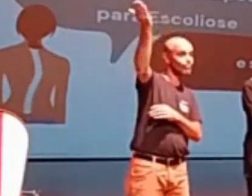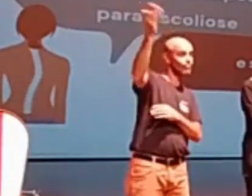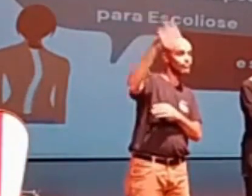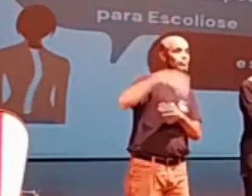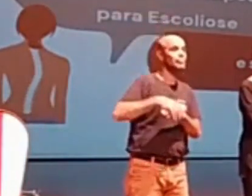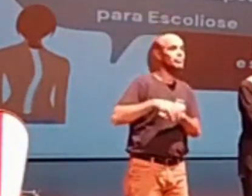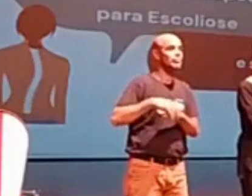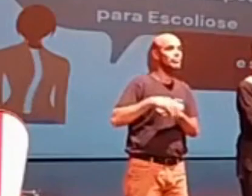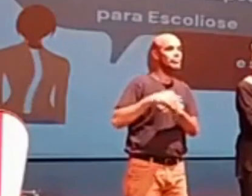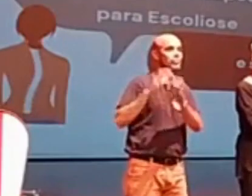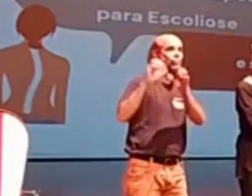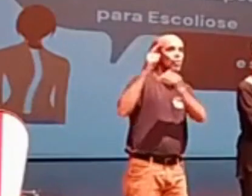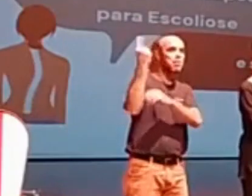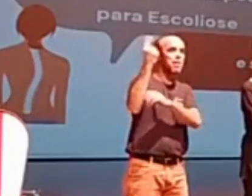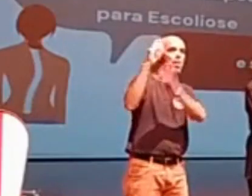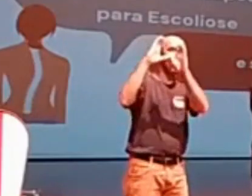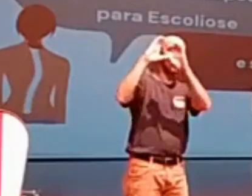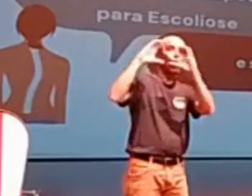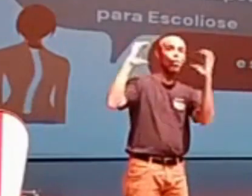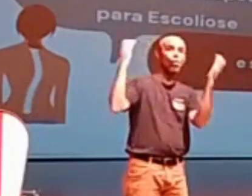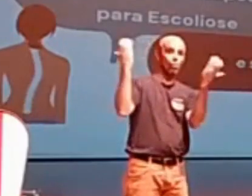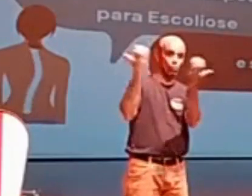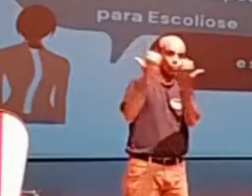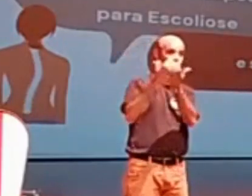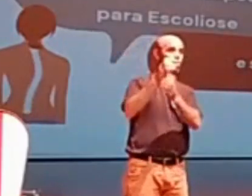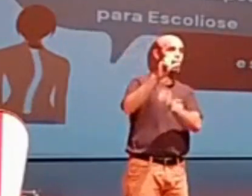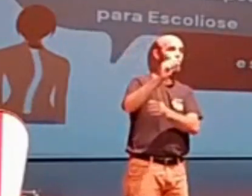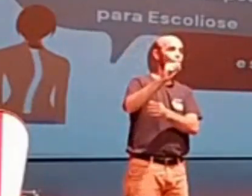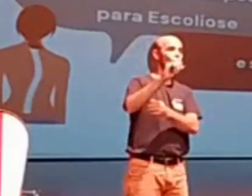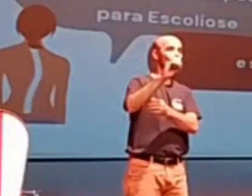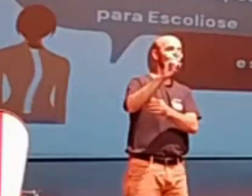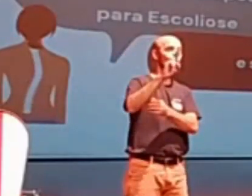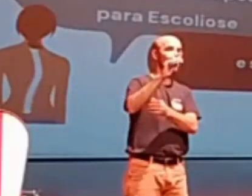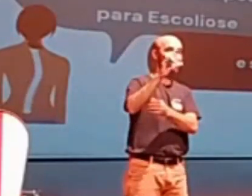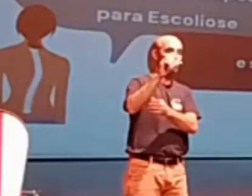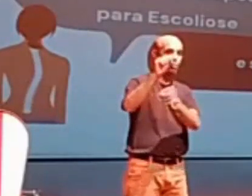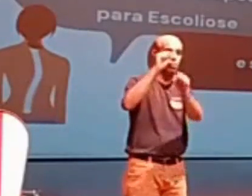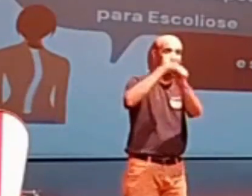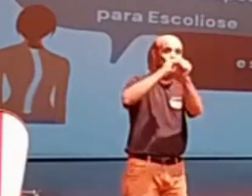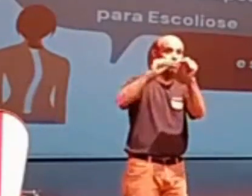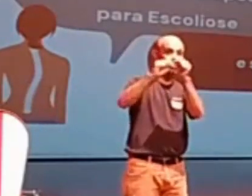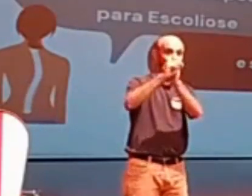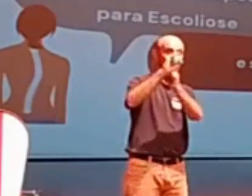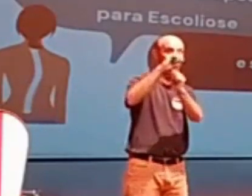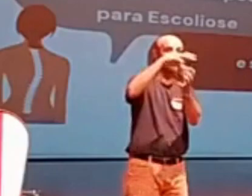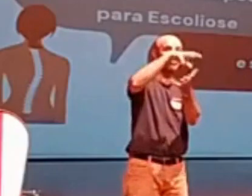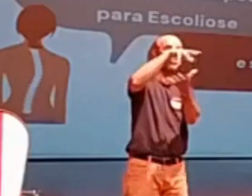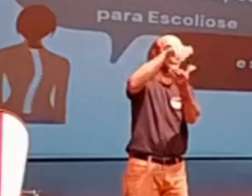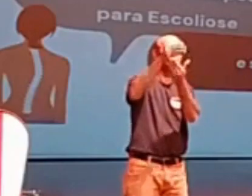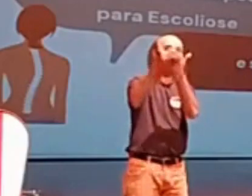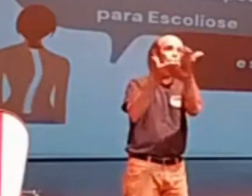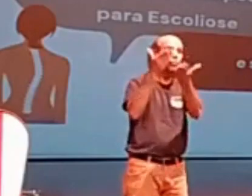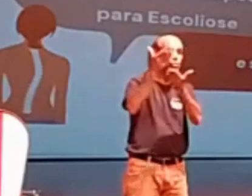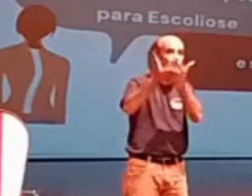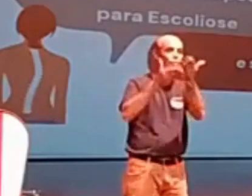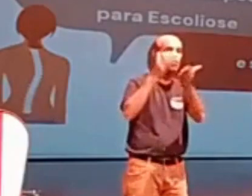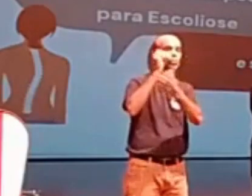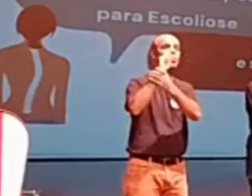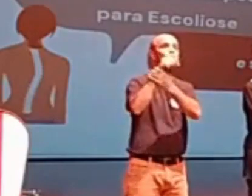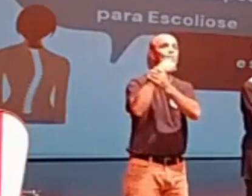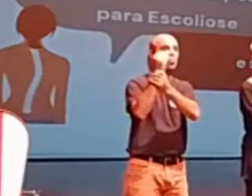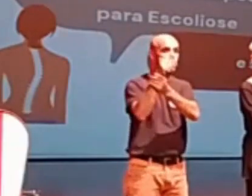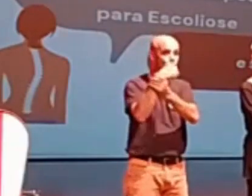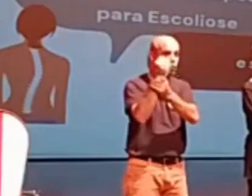e no primeiro congresso que eu estive da SOSORT, que é a Sociedade Internacional de Tratamento Ortopédico